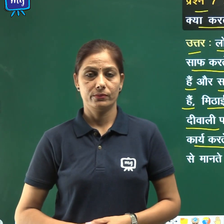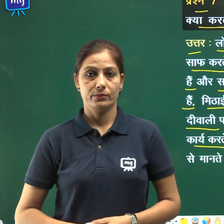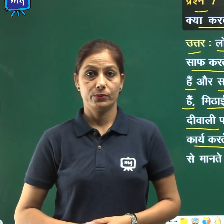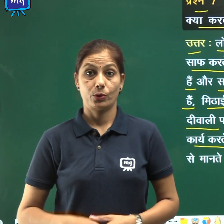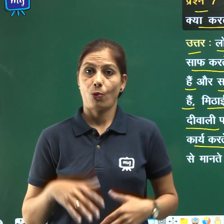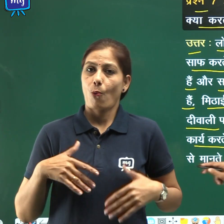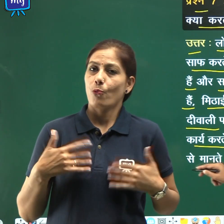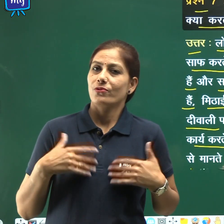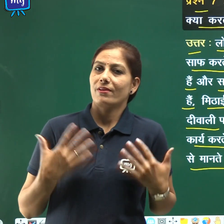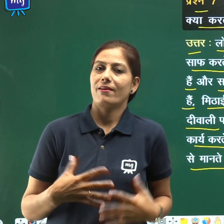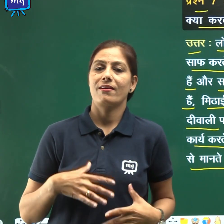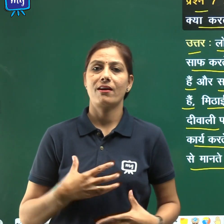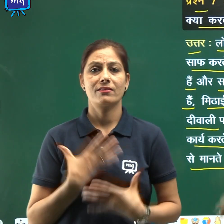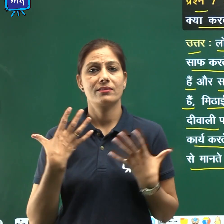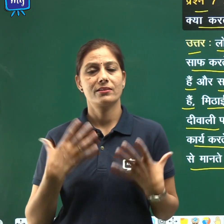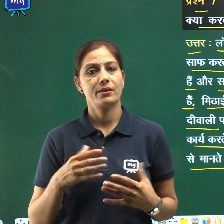उत्साह से मानते हैं।